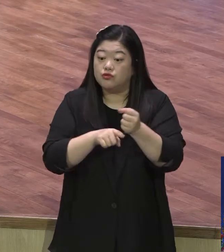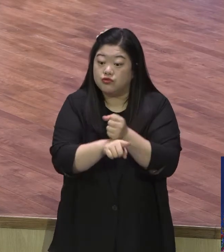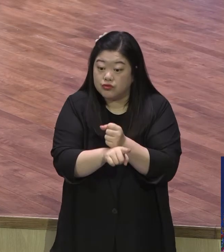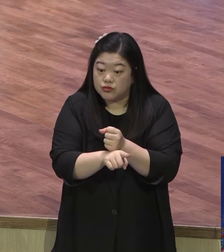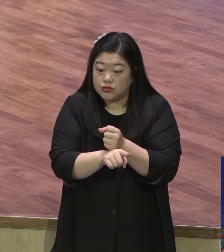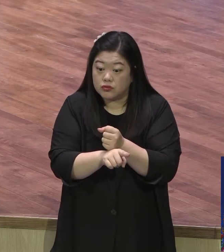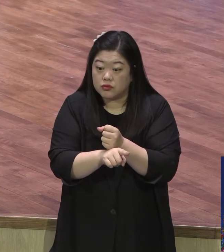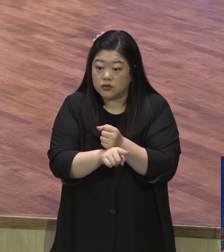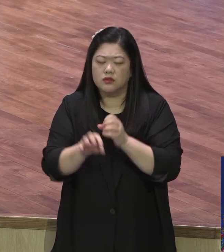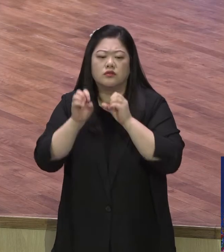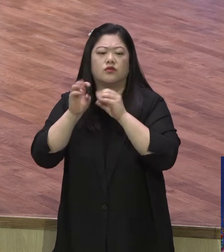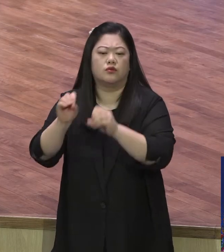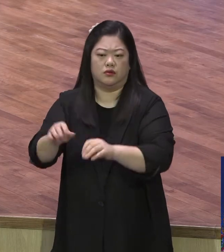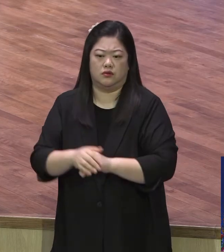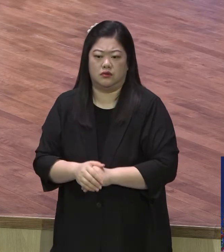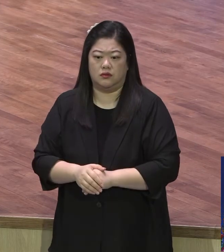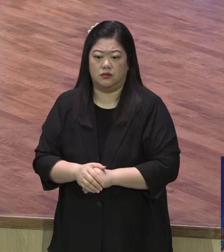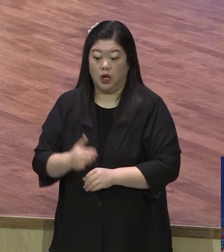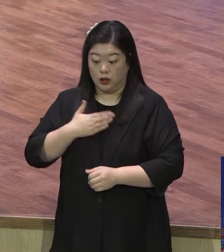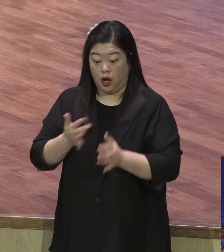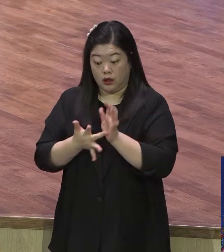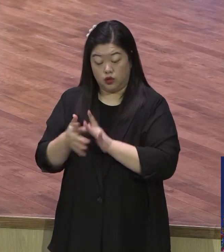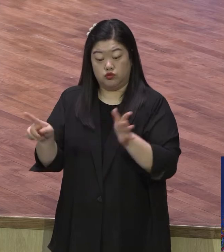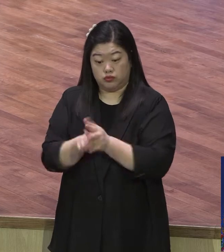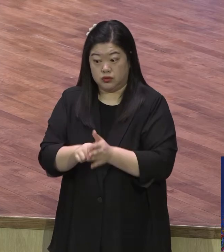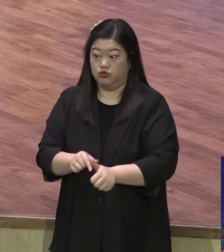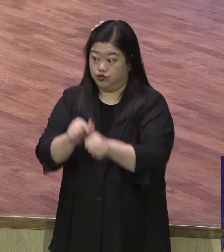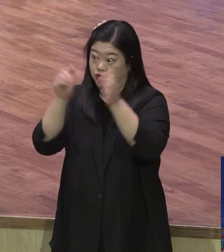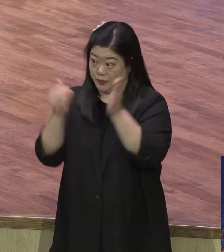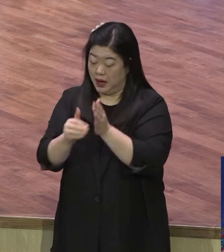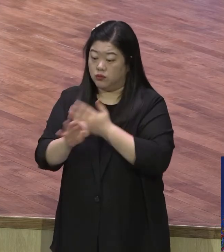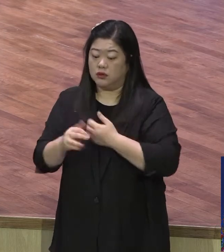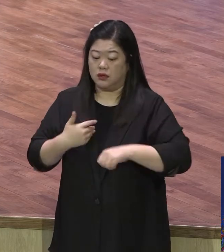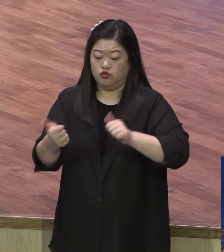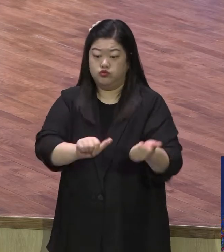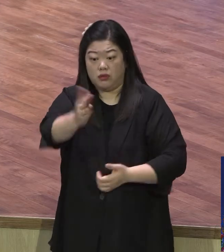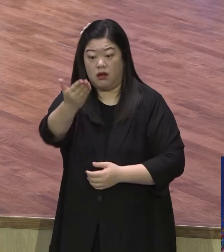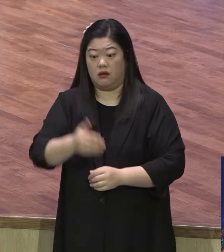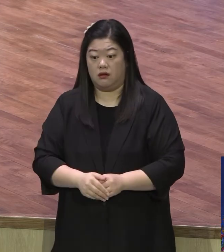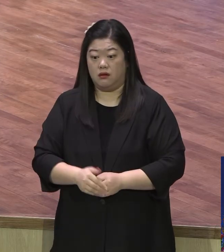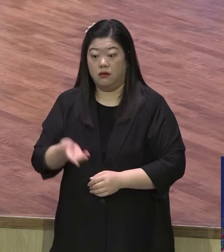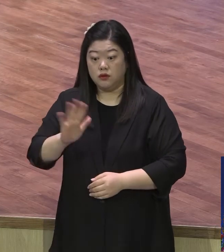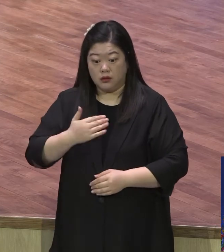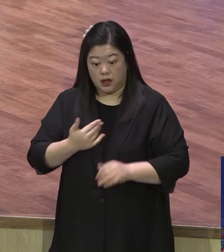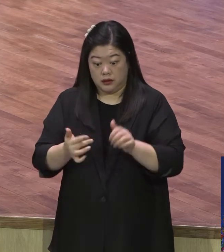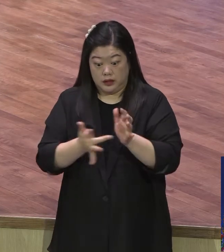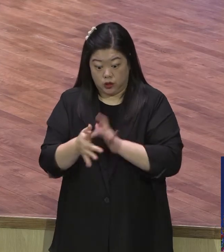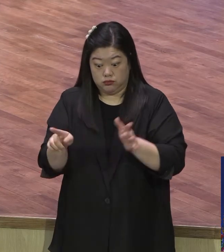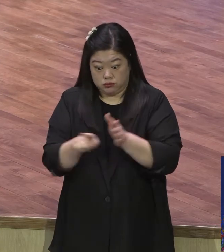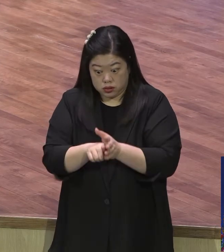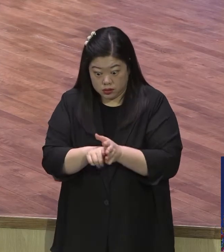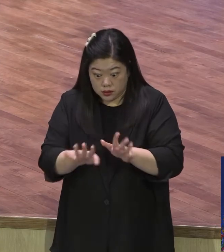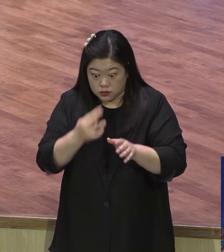뭘 또 모여가지고 복잡한 갑니까 하나님 목적 하나밖에 없어요. 성교